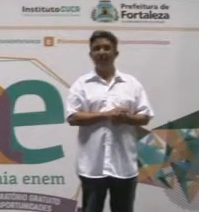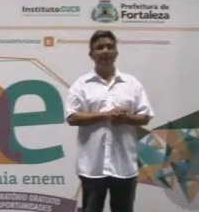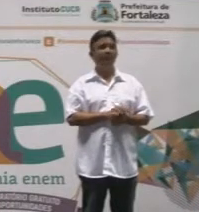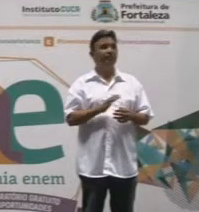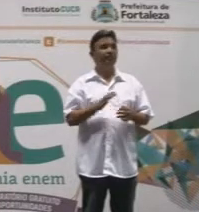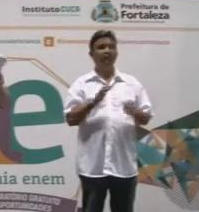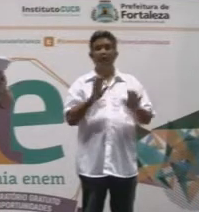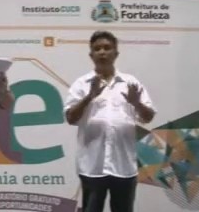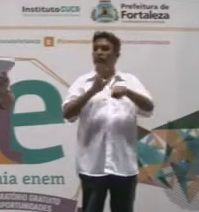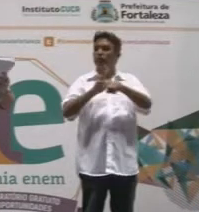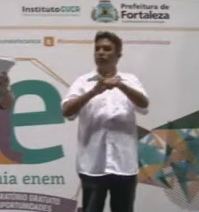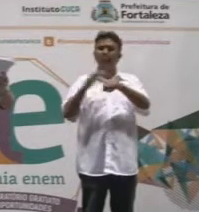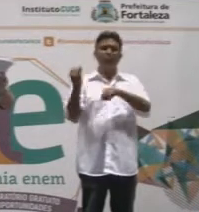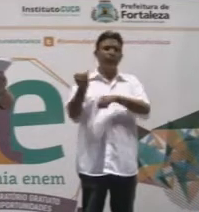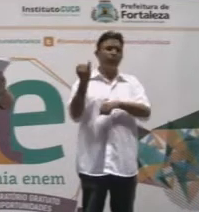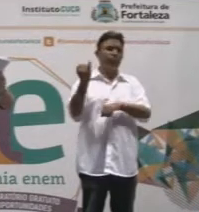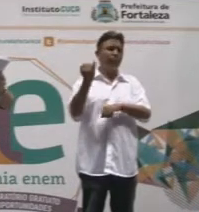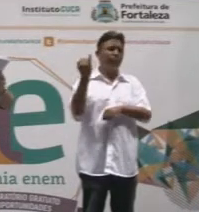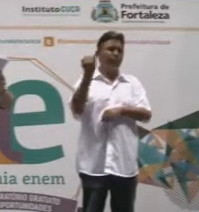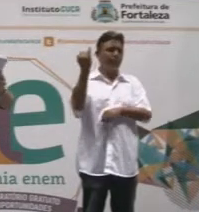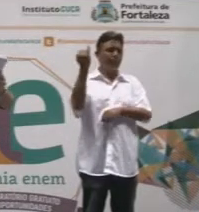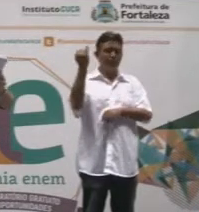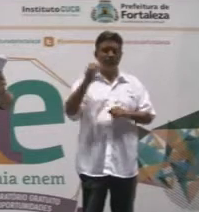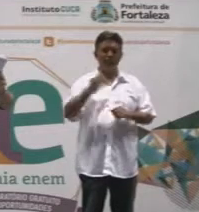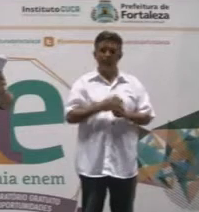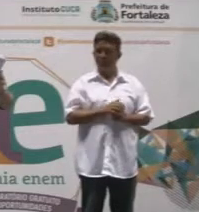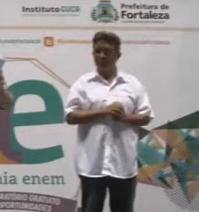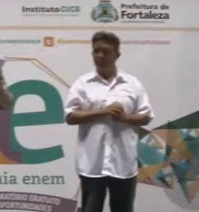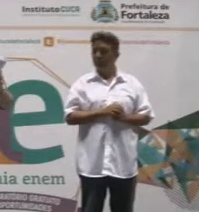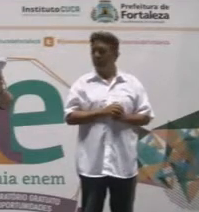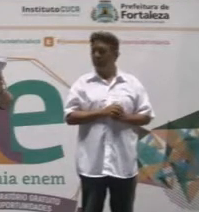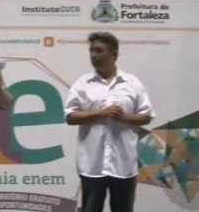Moçada, questão de doença é muito importante. Vamos de novo.